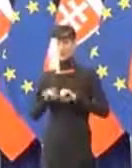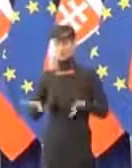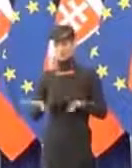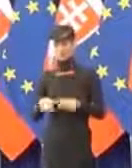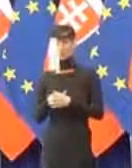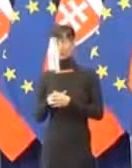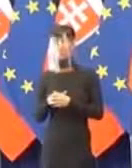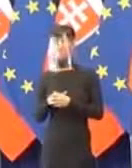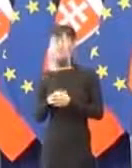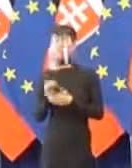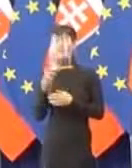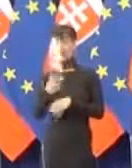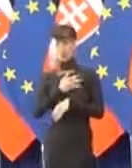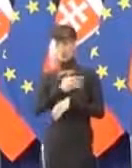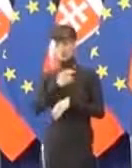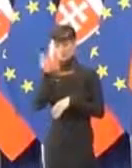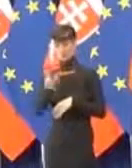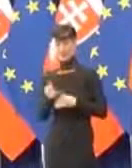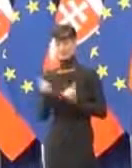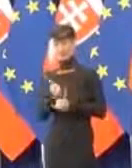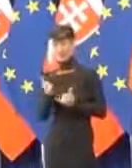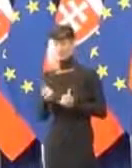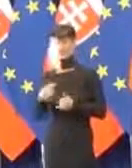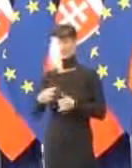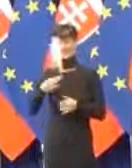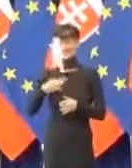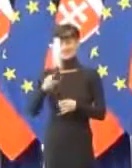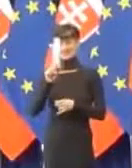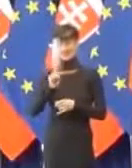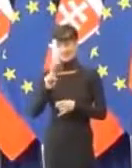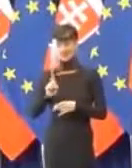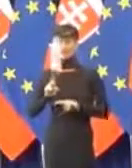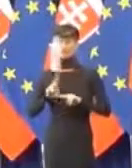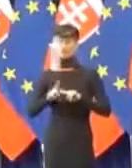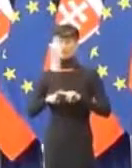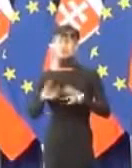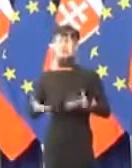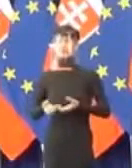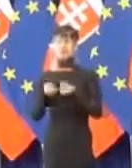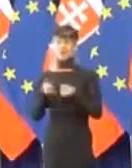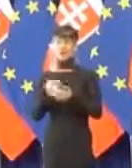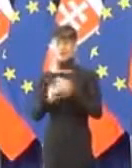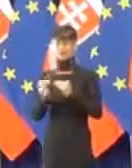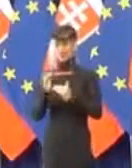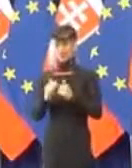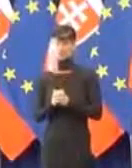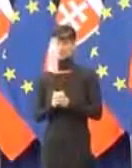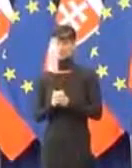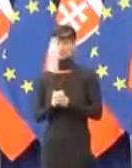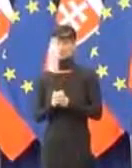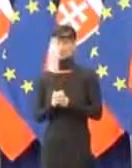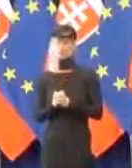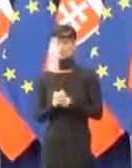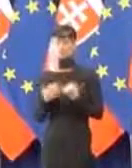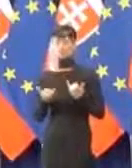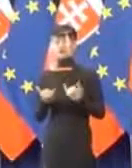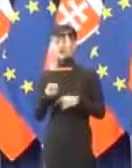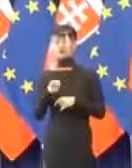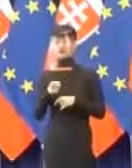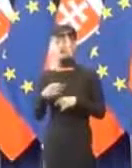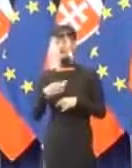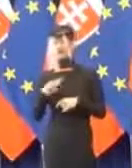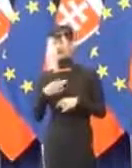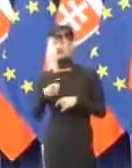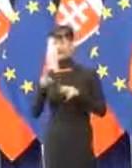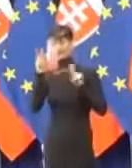ak človek dbá o svoje zdravie, tak dokáže zvládnuť o mnoho viac. zdravie dnes je spomínané veľmi často